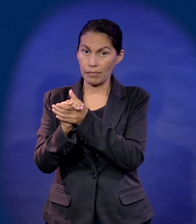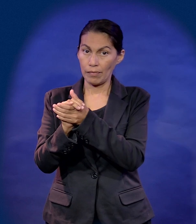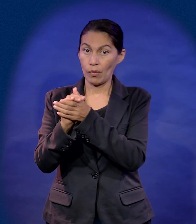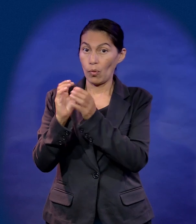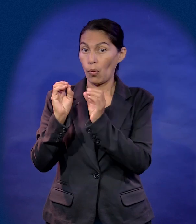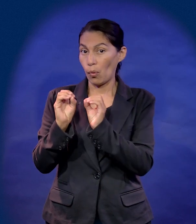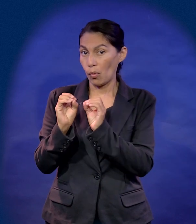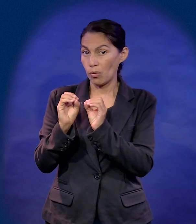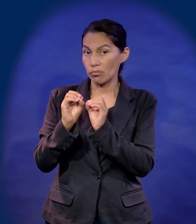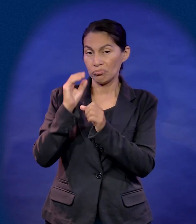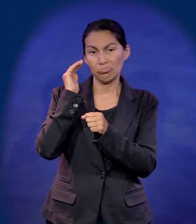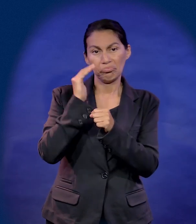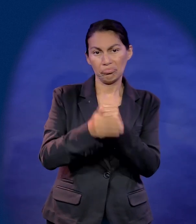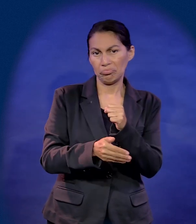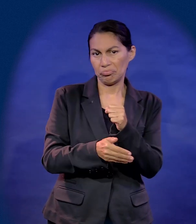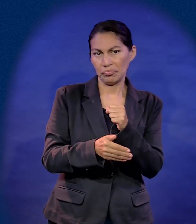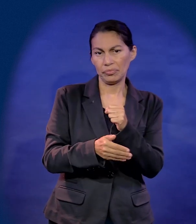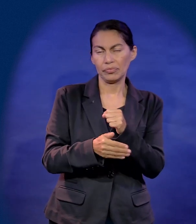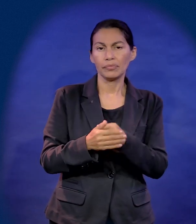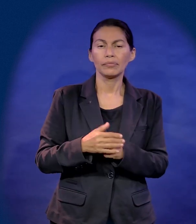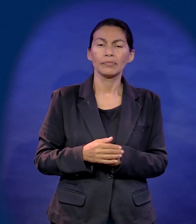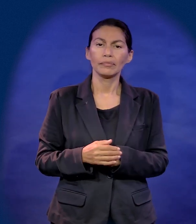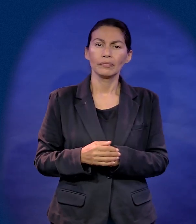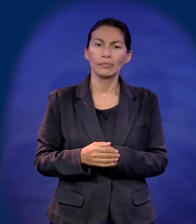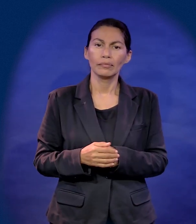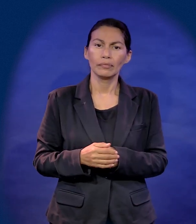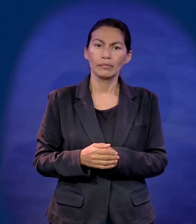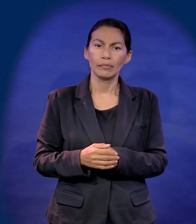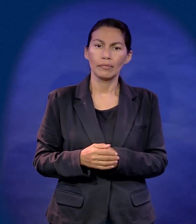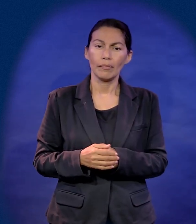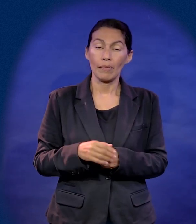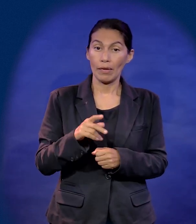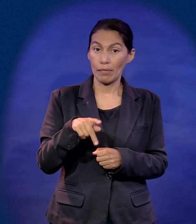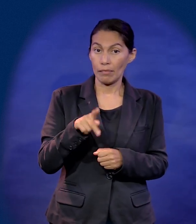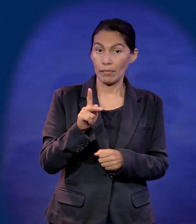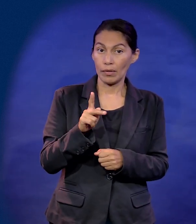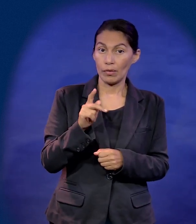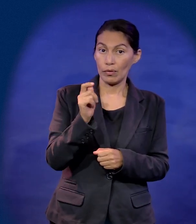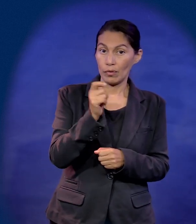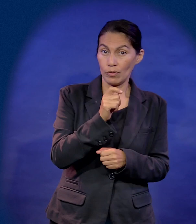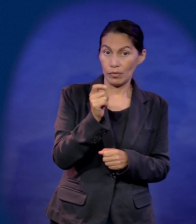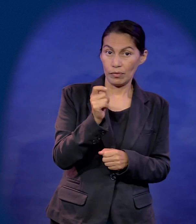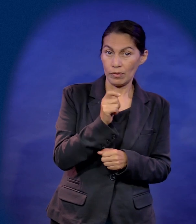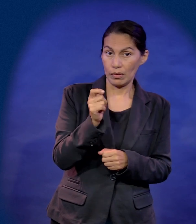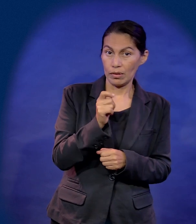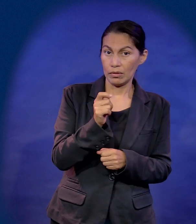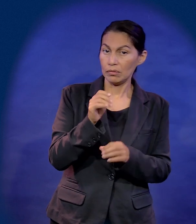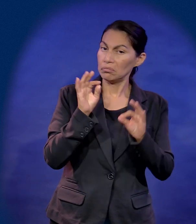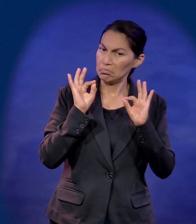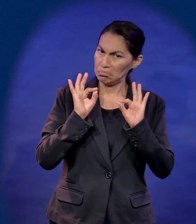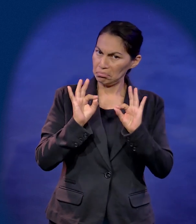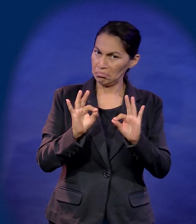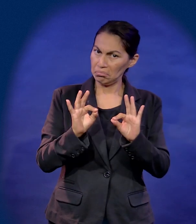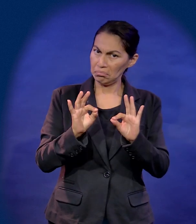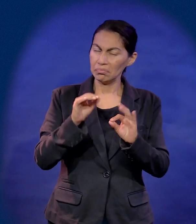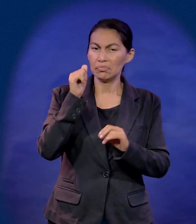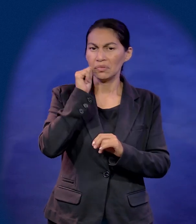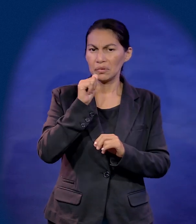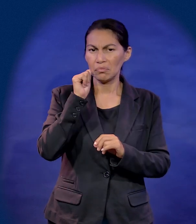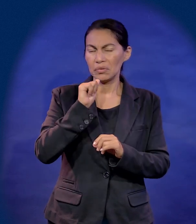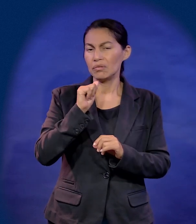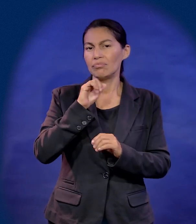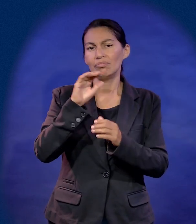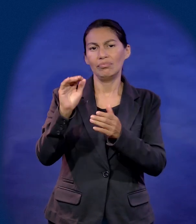termina o en matrimonio o en ruptura. Pero en ambos casos, el